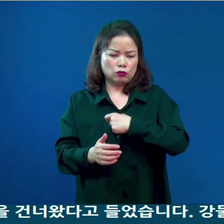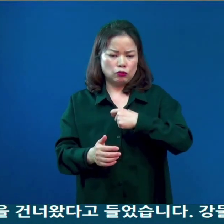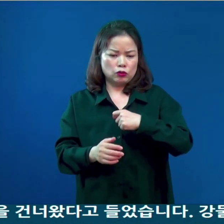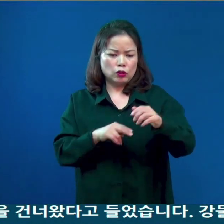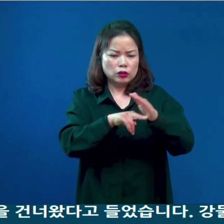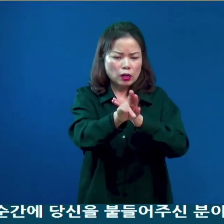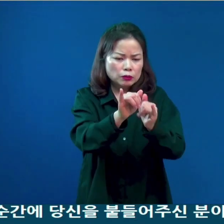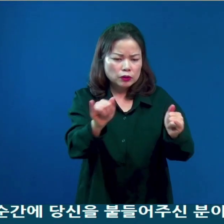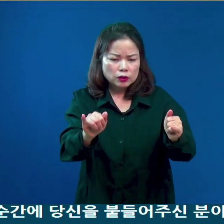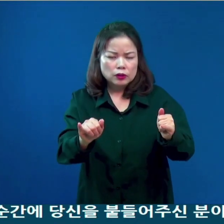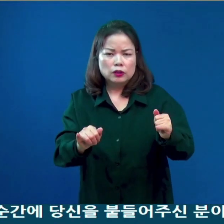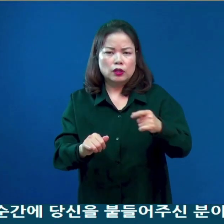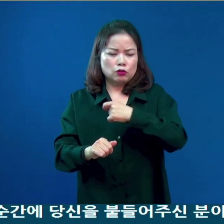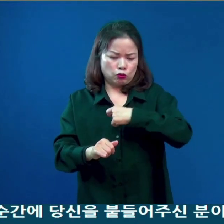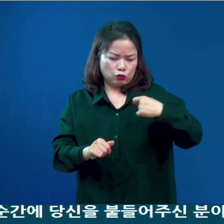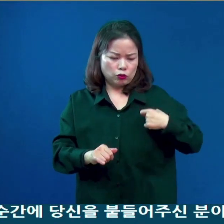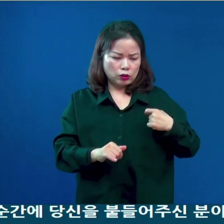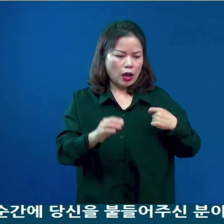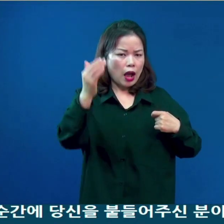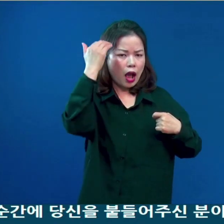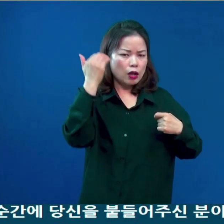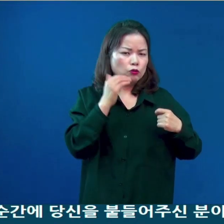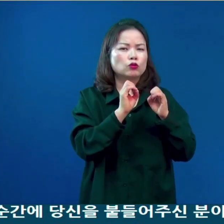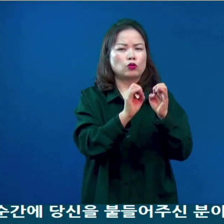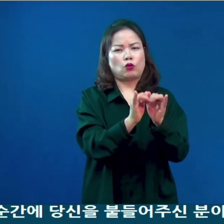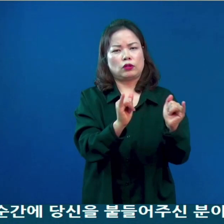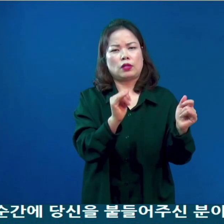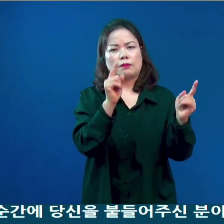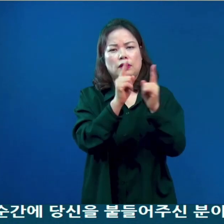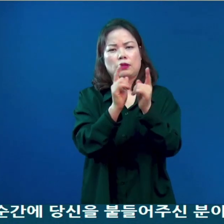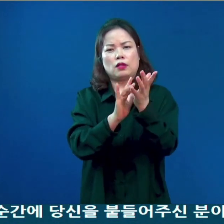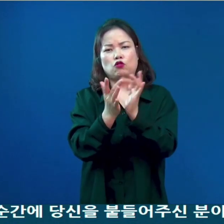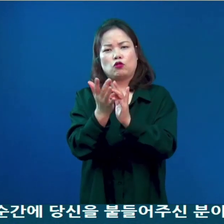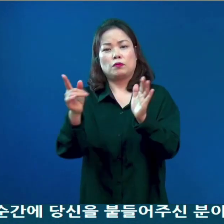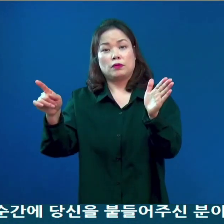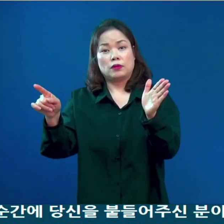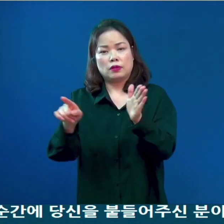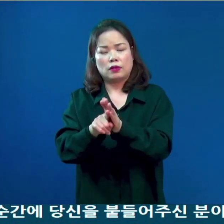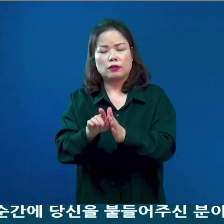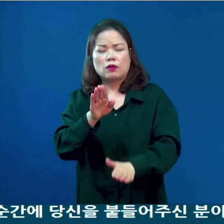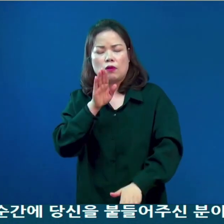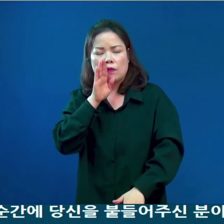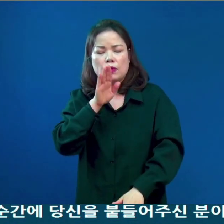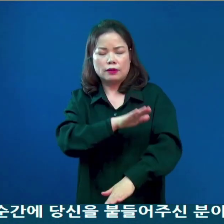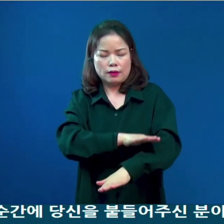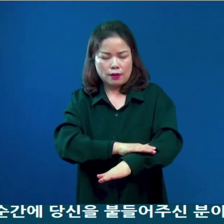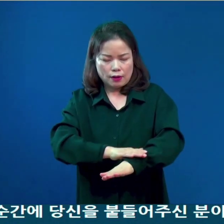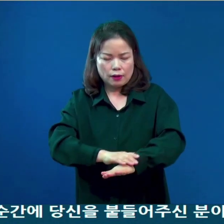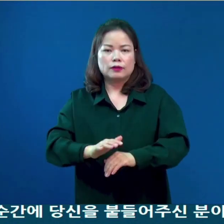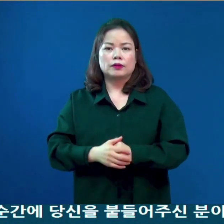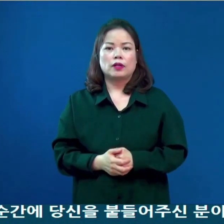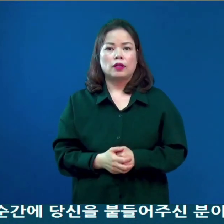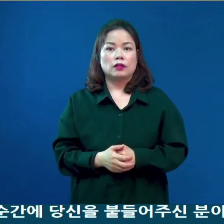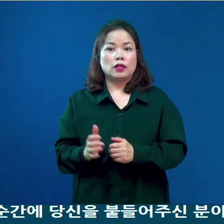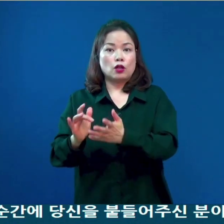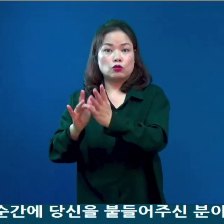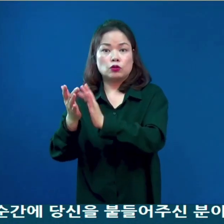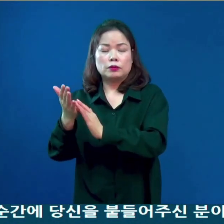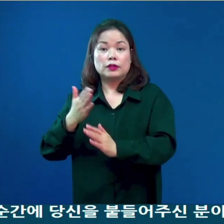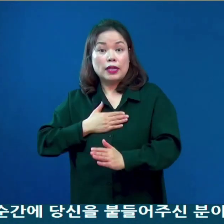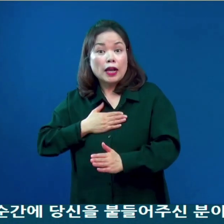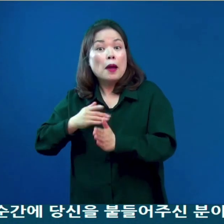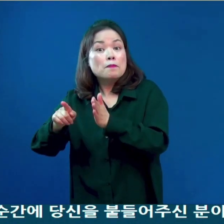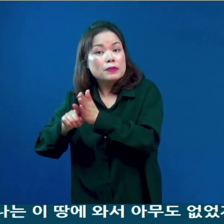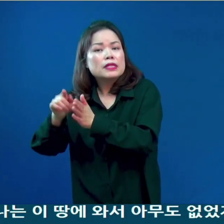한국 선교사를 만나서 예수님을 믿게 되었다고 들었습니다. 참 잘하셨습니다. 그 예수님이 제가